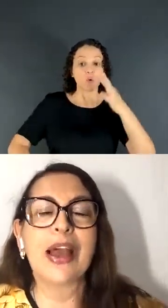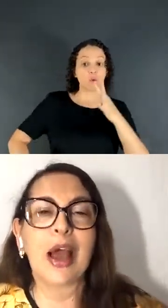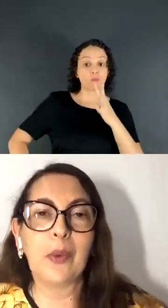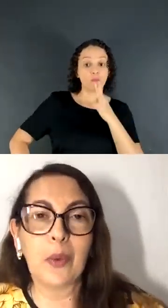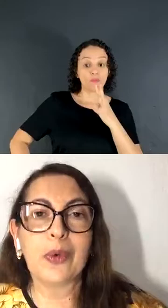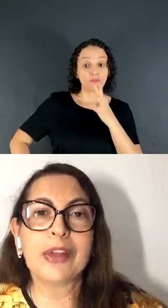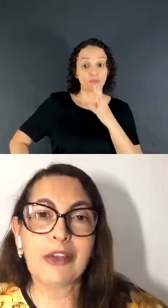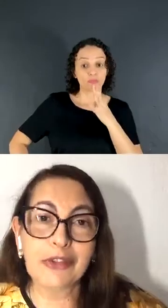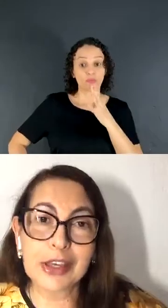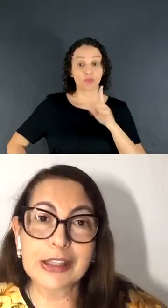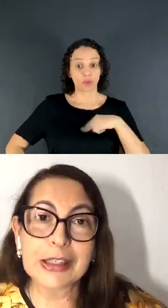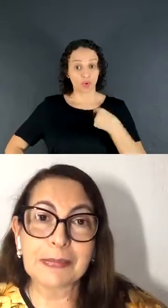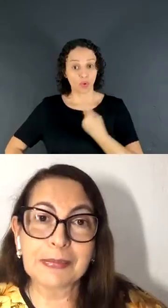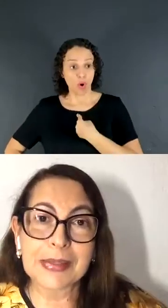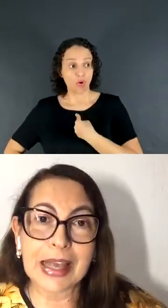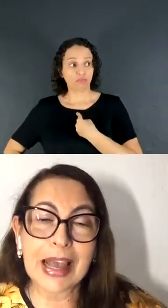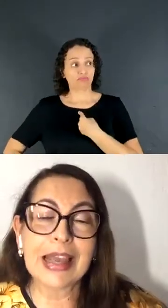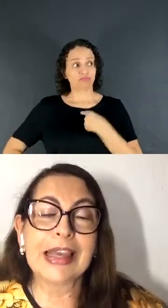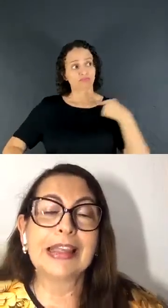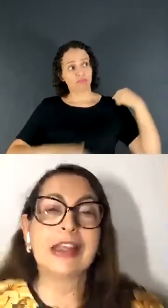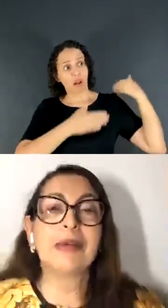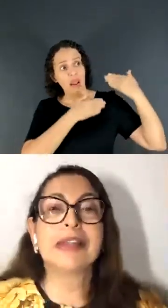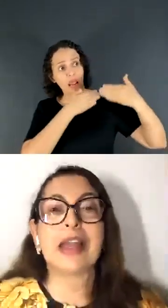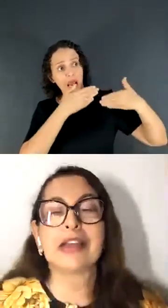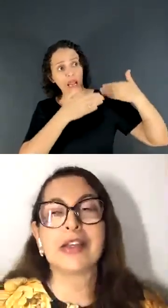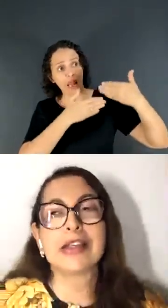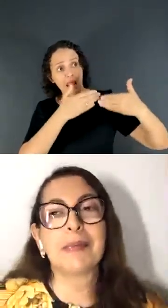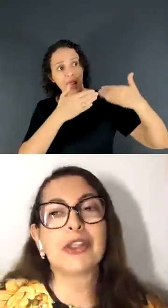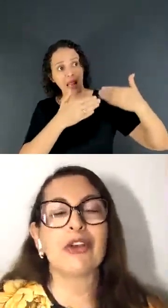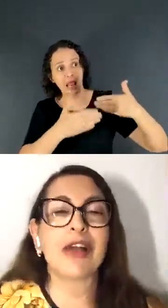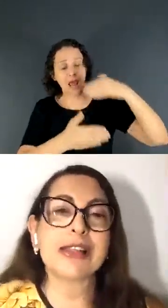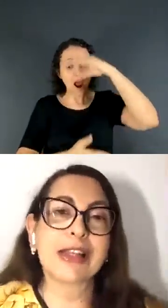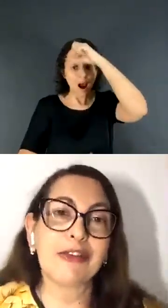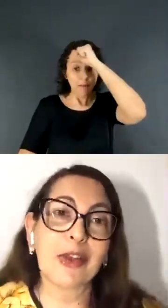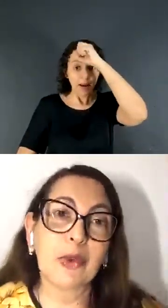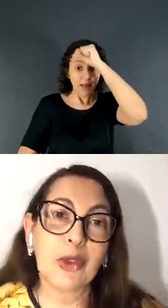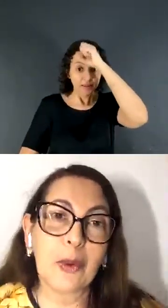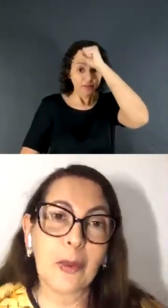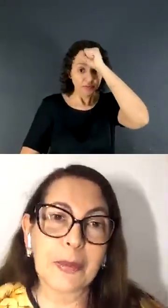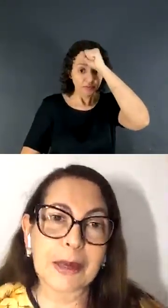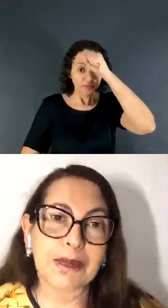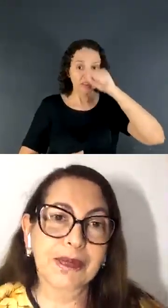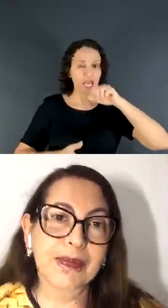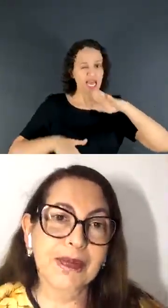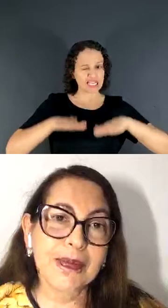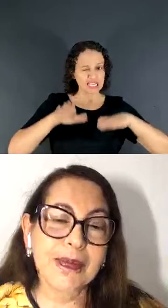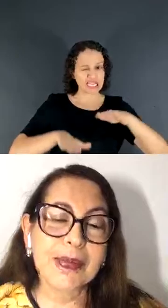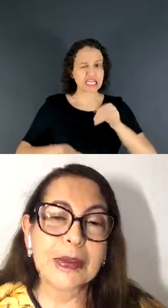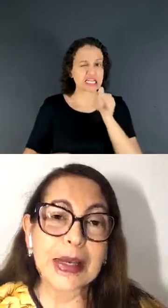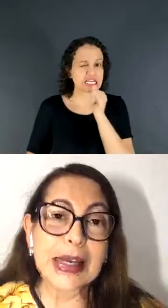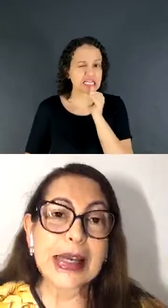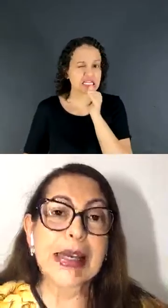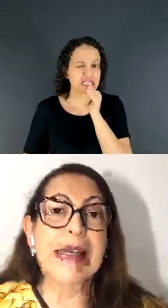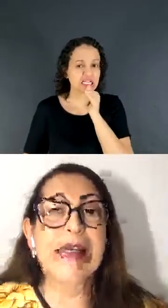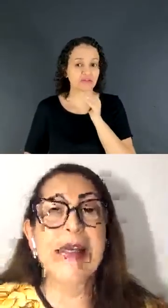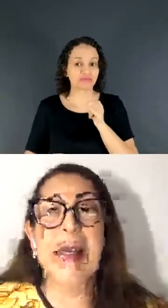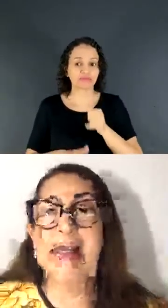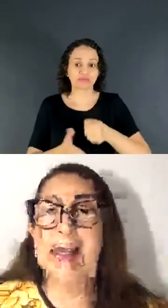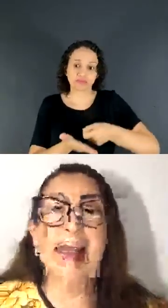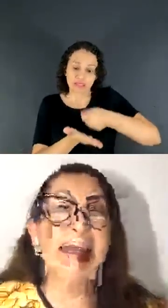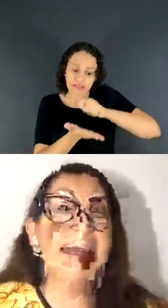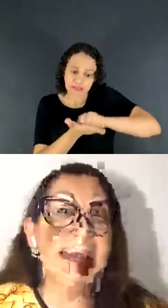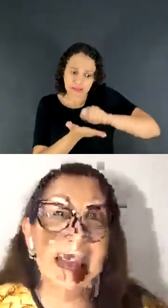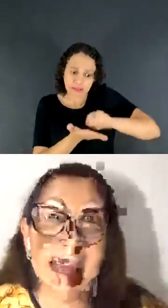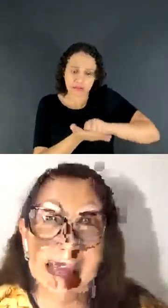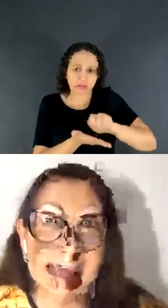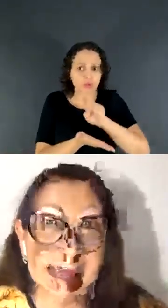adquiriu ao longo da vida, tá? Então, assim, às vezes a pessoa vai escrever o nome, né, e